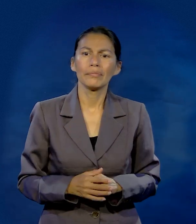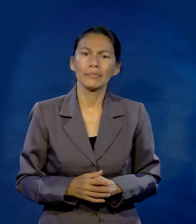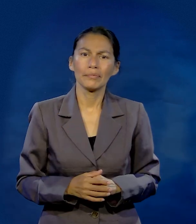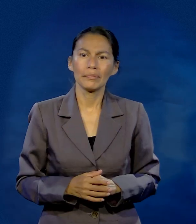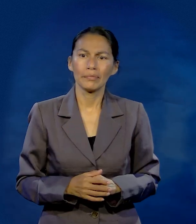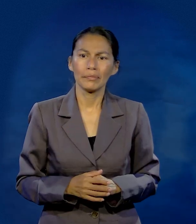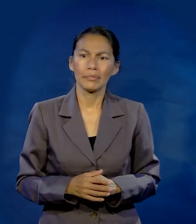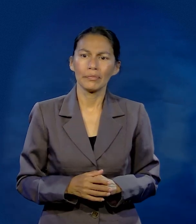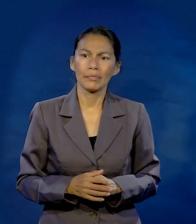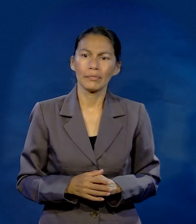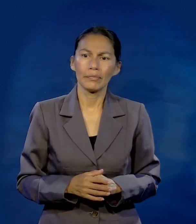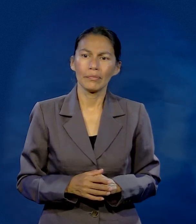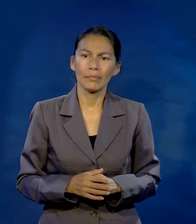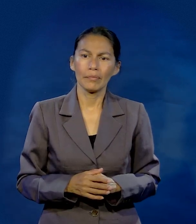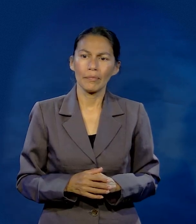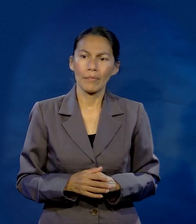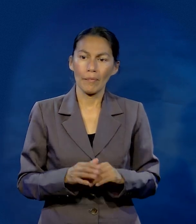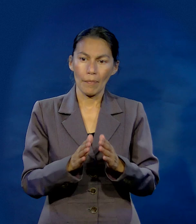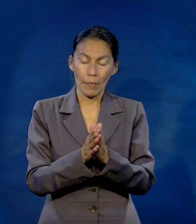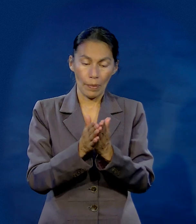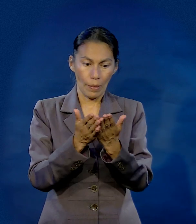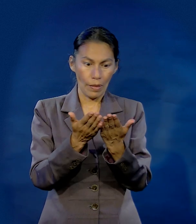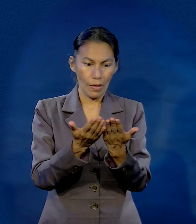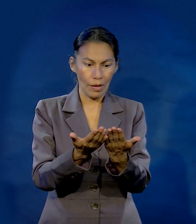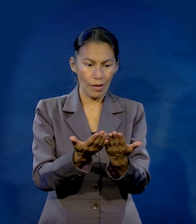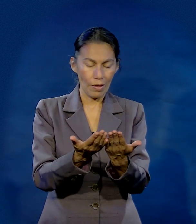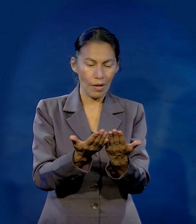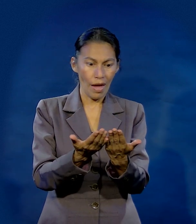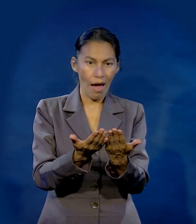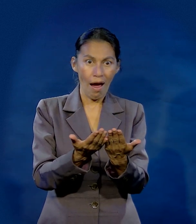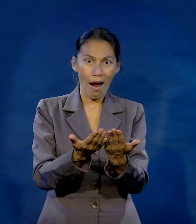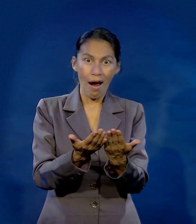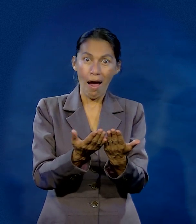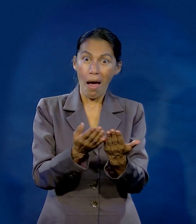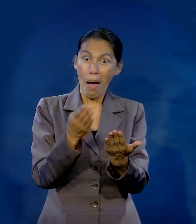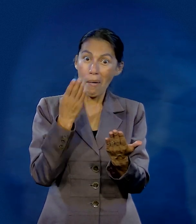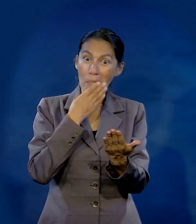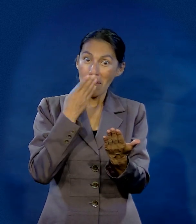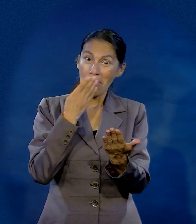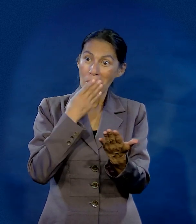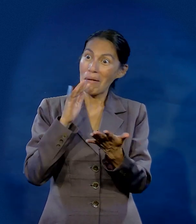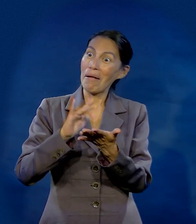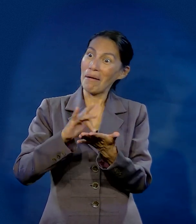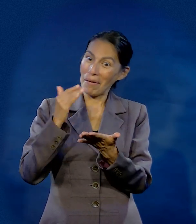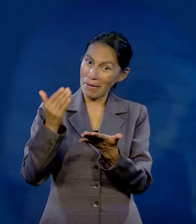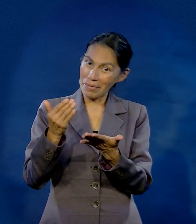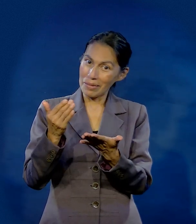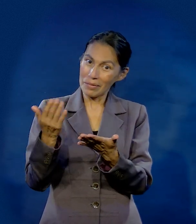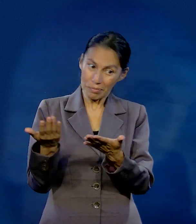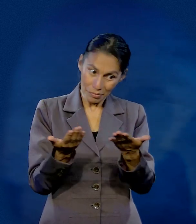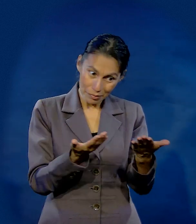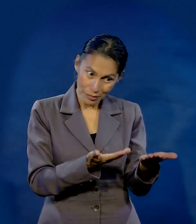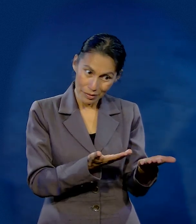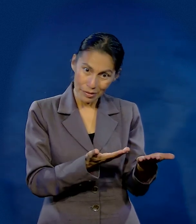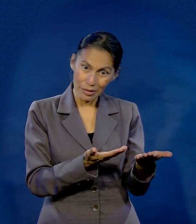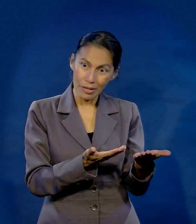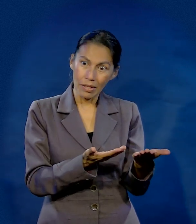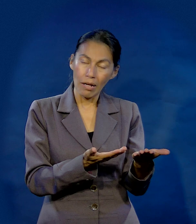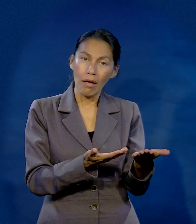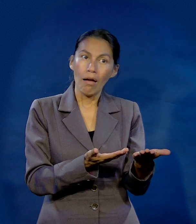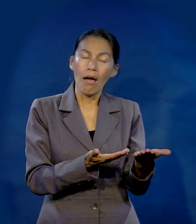crucé la calle y le tocó vecino y no salía vecino y al rato sale Qué pasó